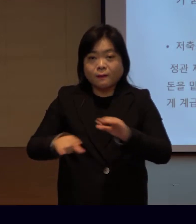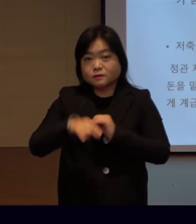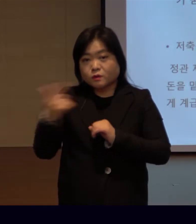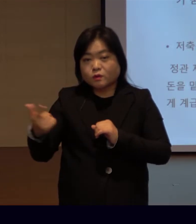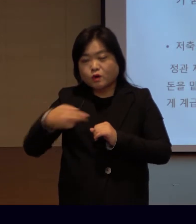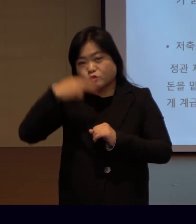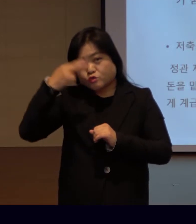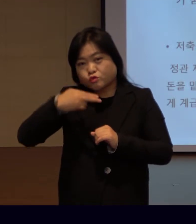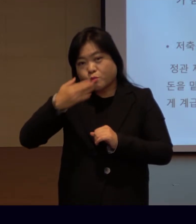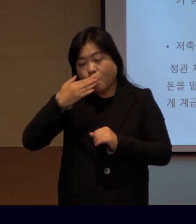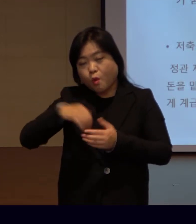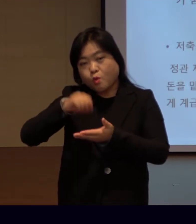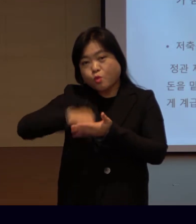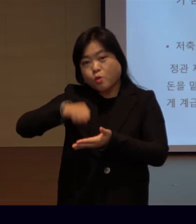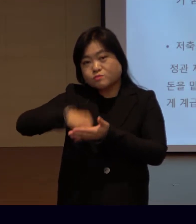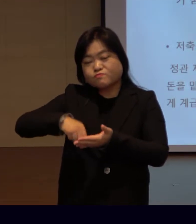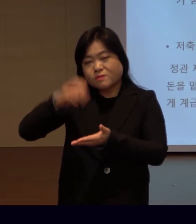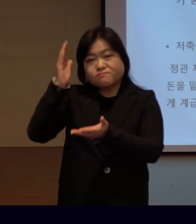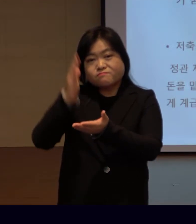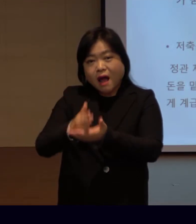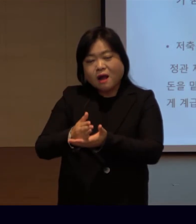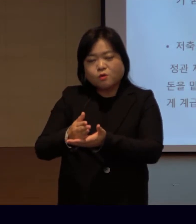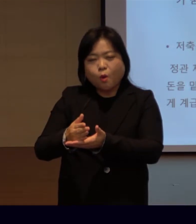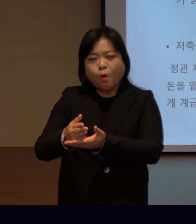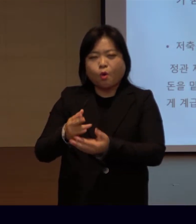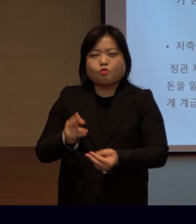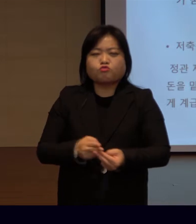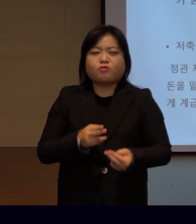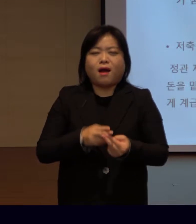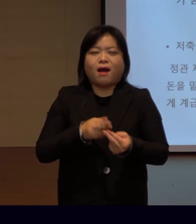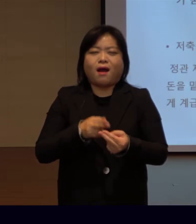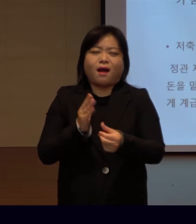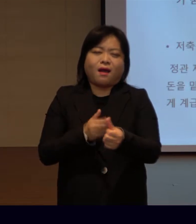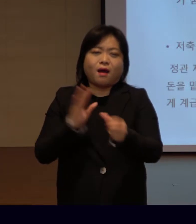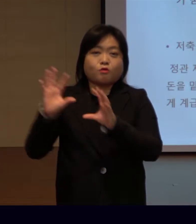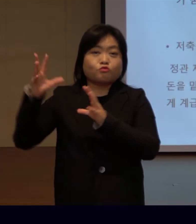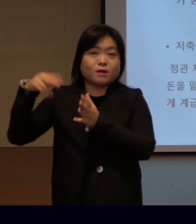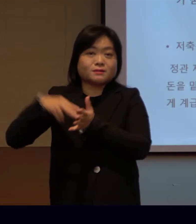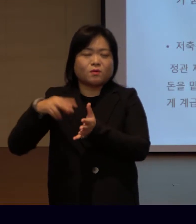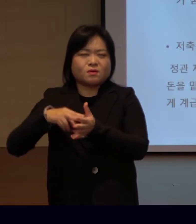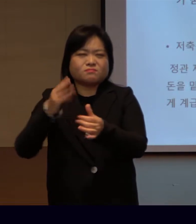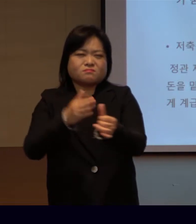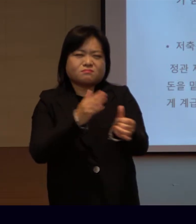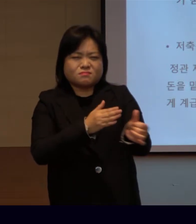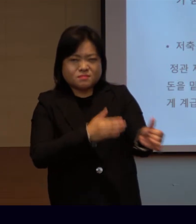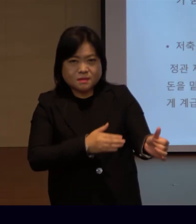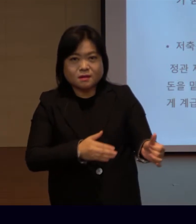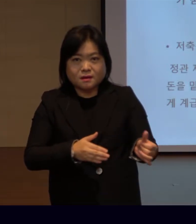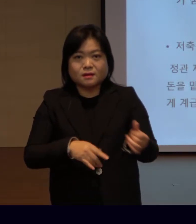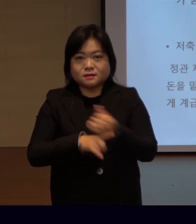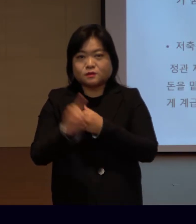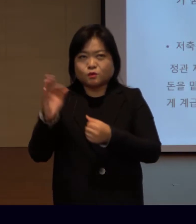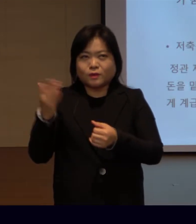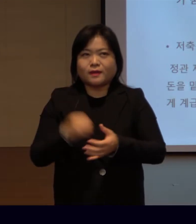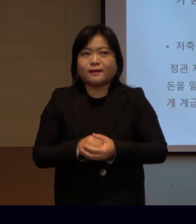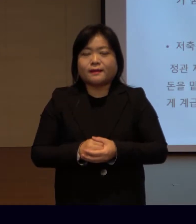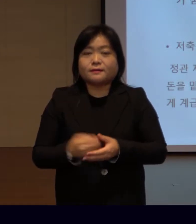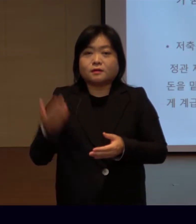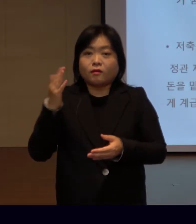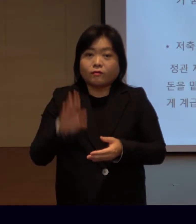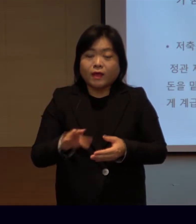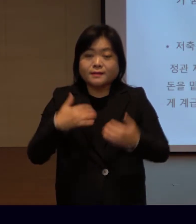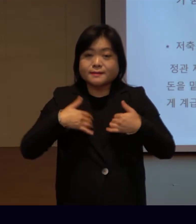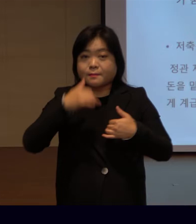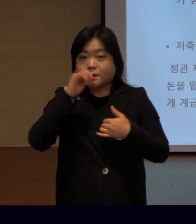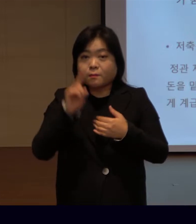것을 이쪽으로 몰아가려고 국가 차원의 사회적 사업이었던 거죠. 재미있는 거는